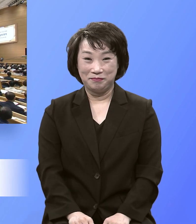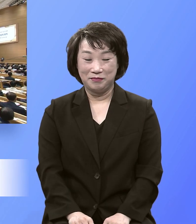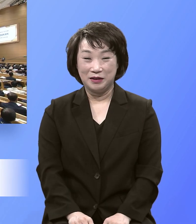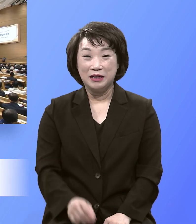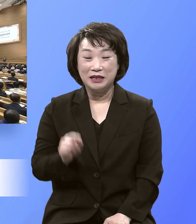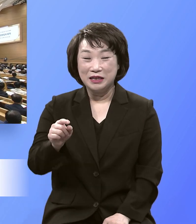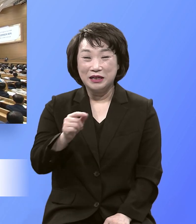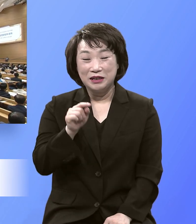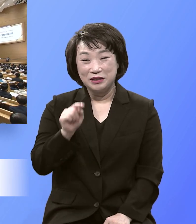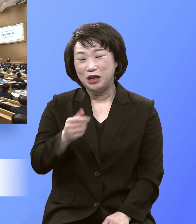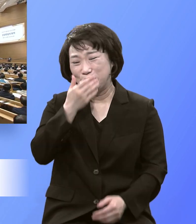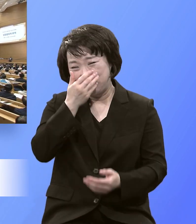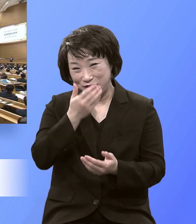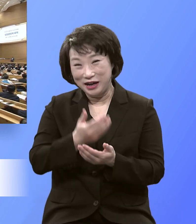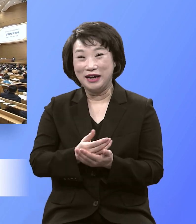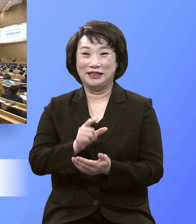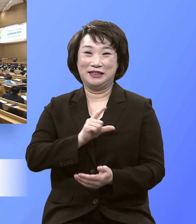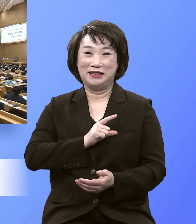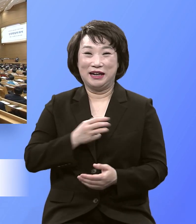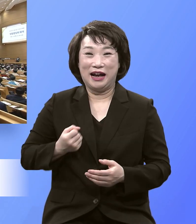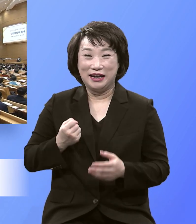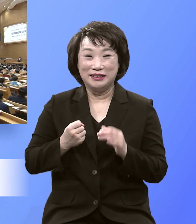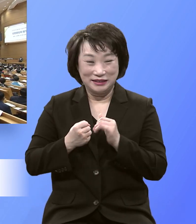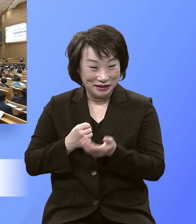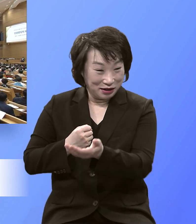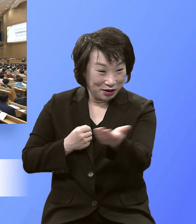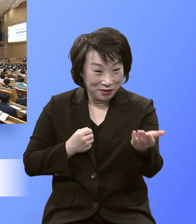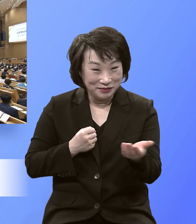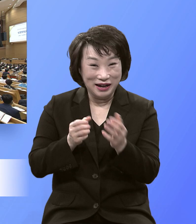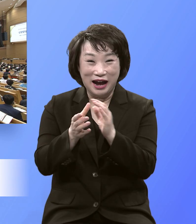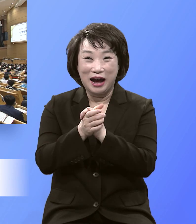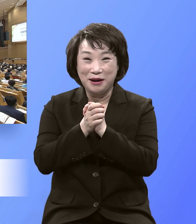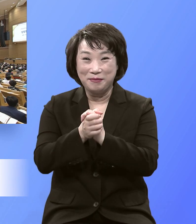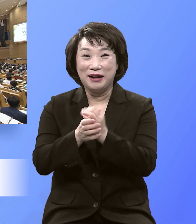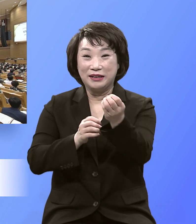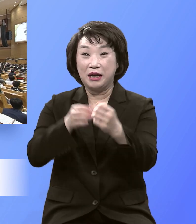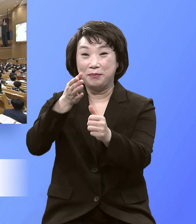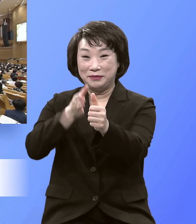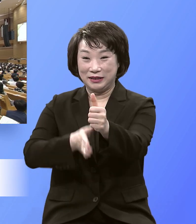이름이다. 이 엄청난 이름을 가진 사람 아멘 합시다.